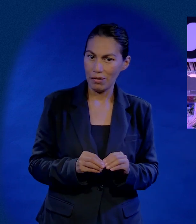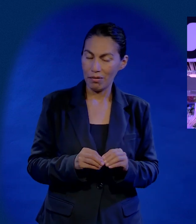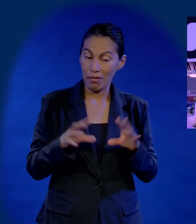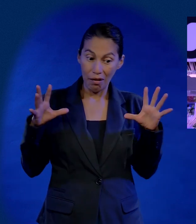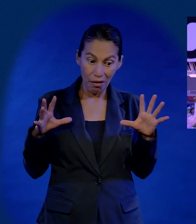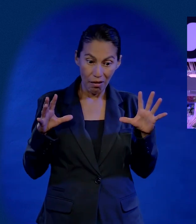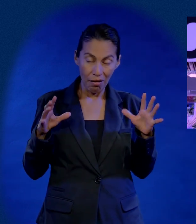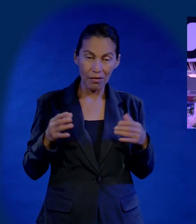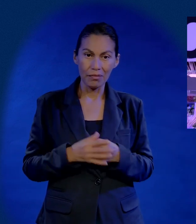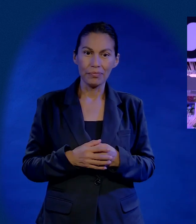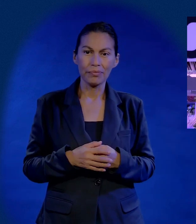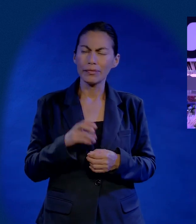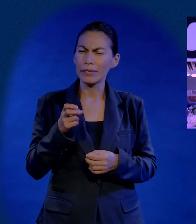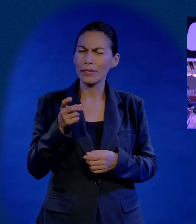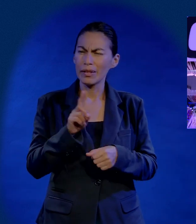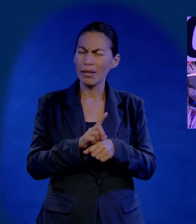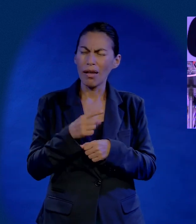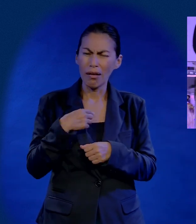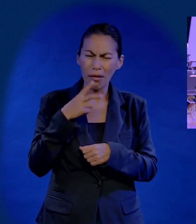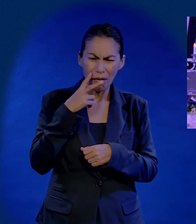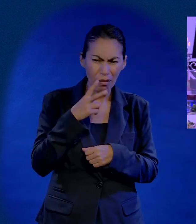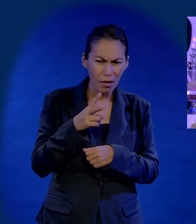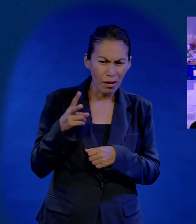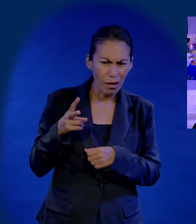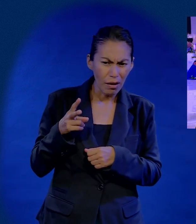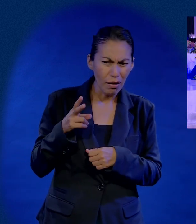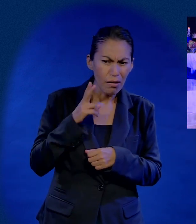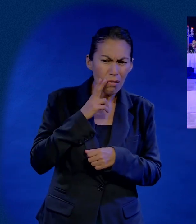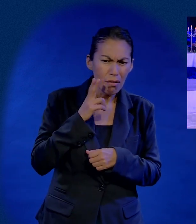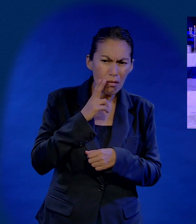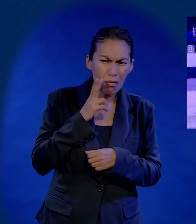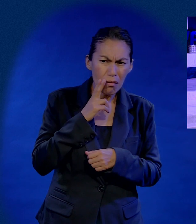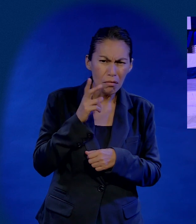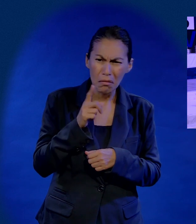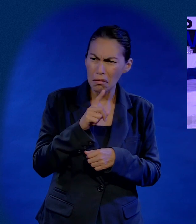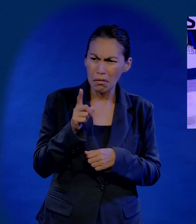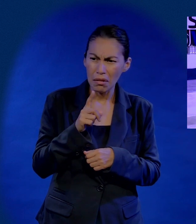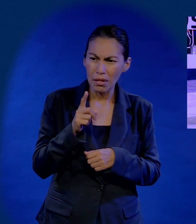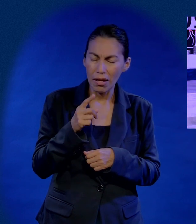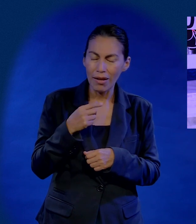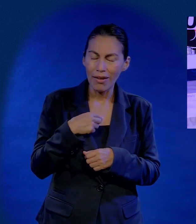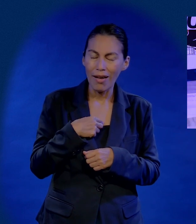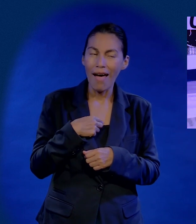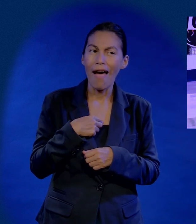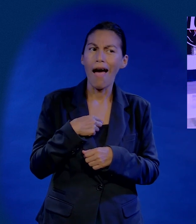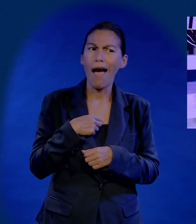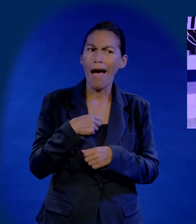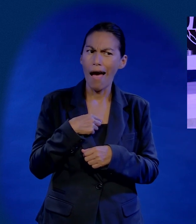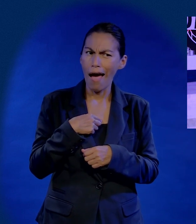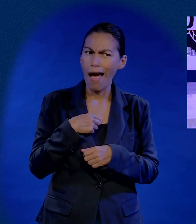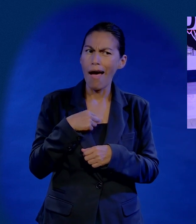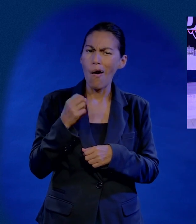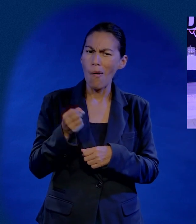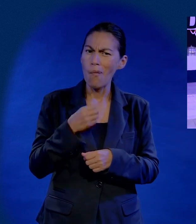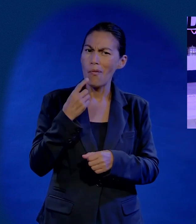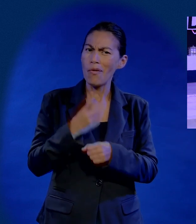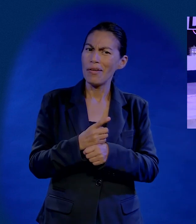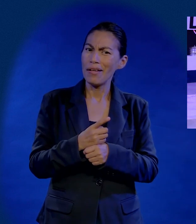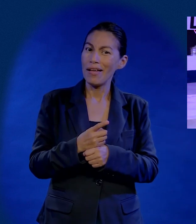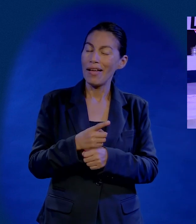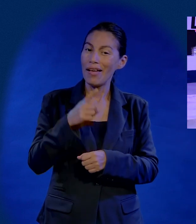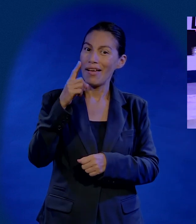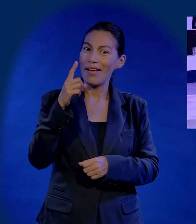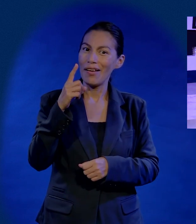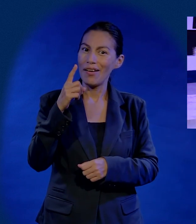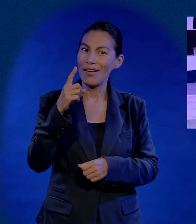tenía cigarros en la casa. Y ese día, cuando yo vi que querían fumar, pero nadie tenía cigarros, yo pensé, esta es mi